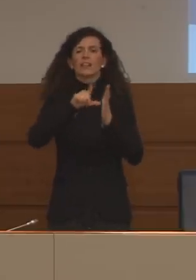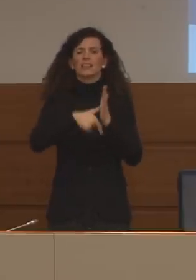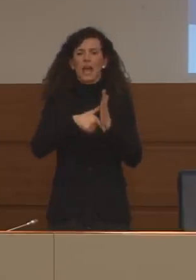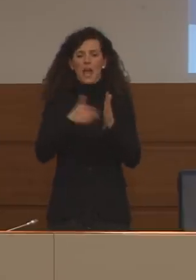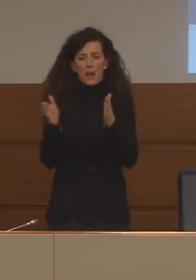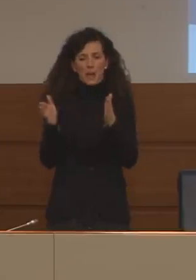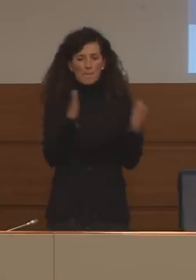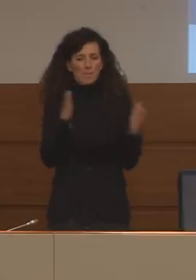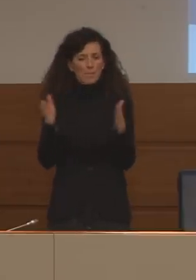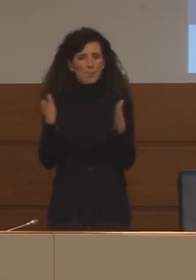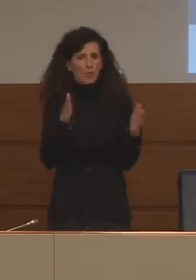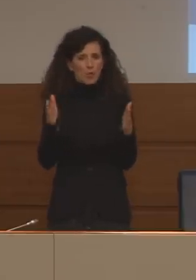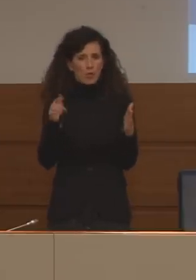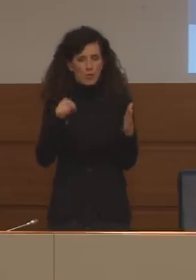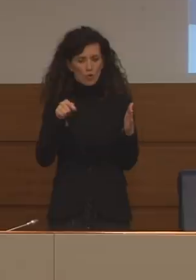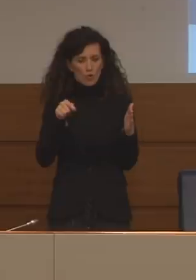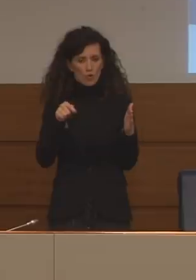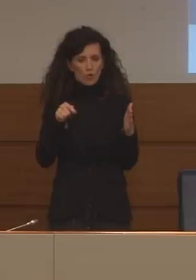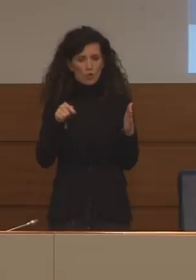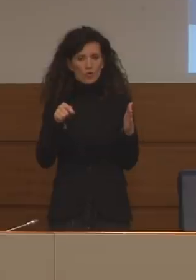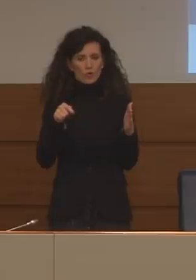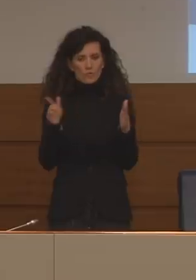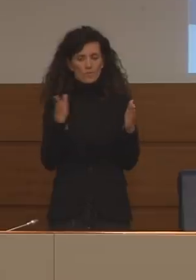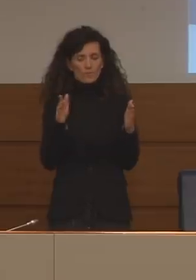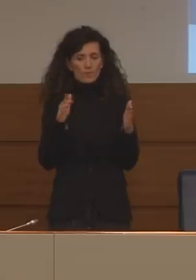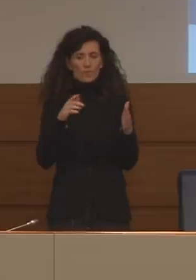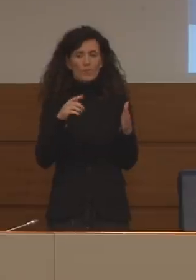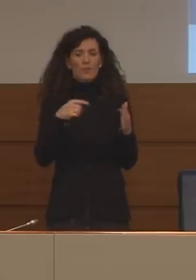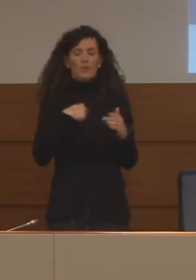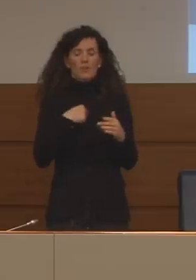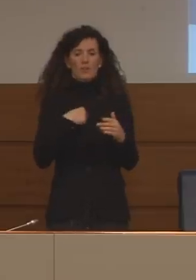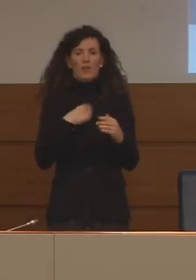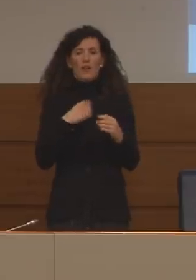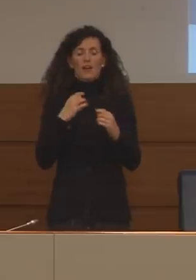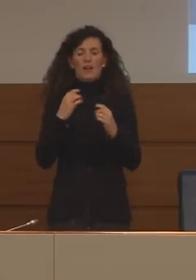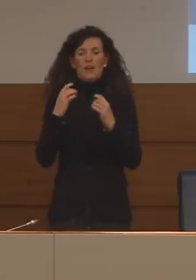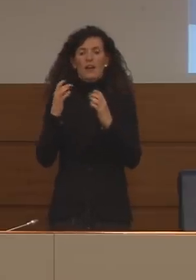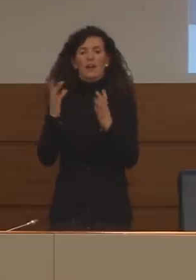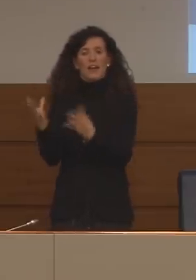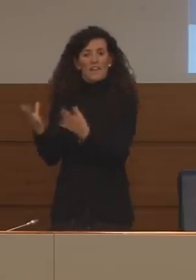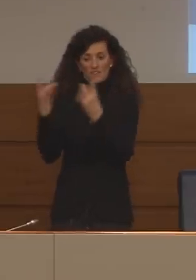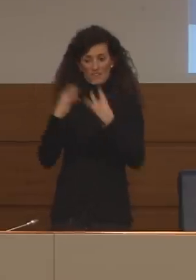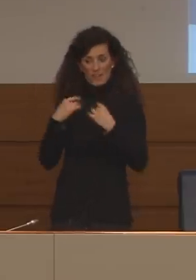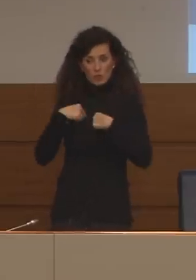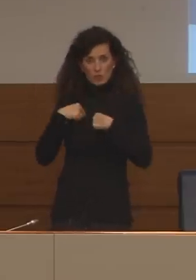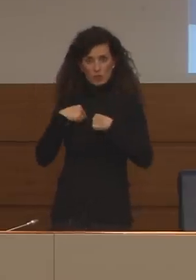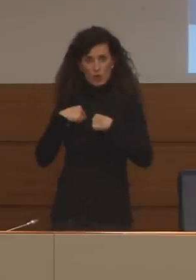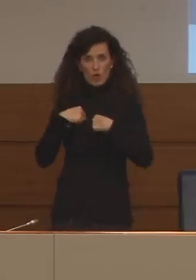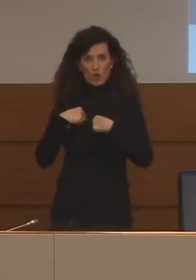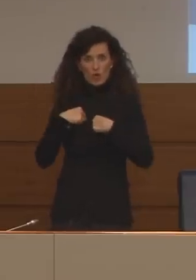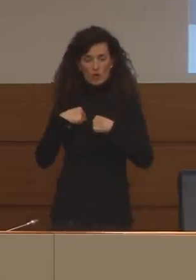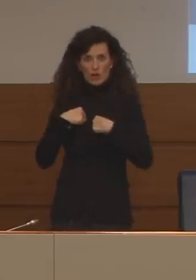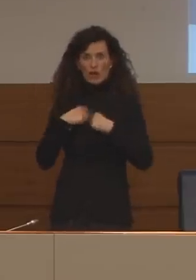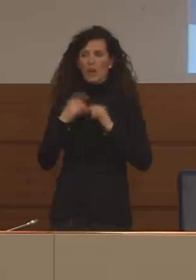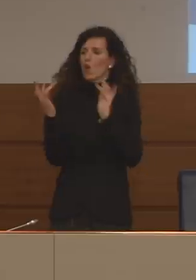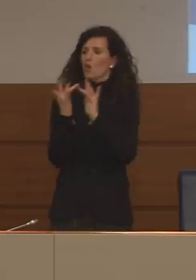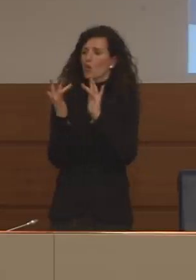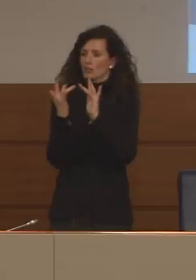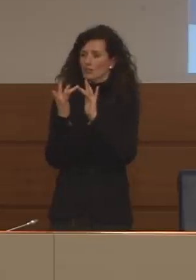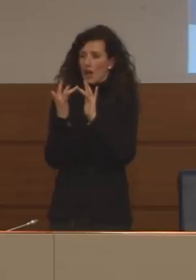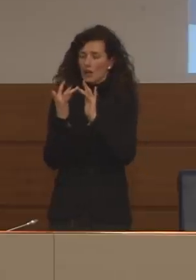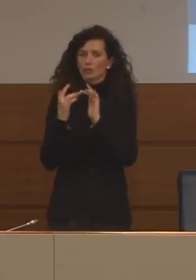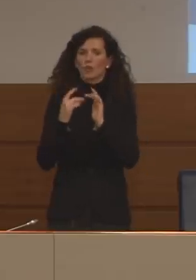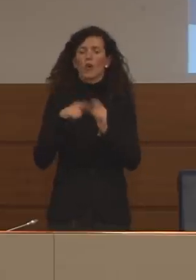intercorre tra il momento in cui uno contrario infezione al momento in cui si mani dal contatto in cui si